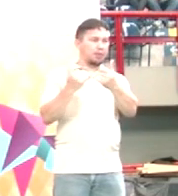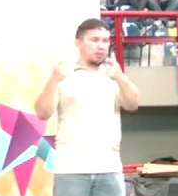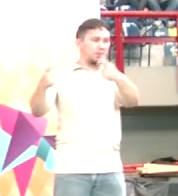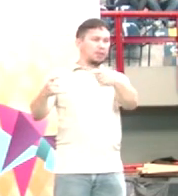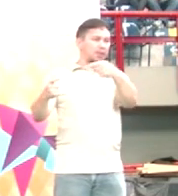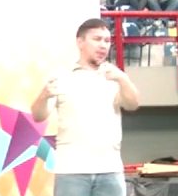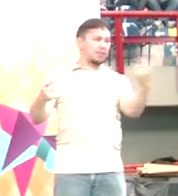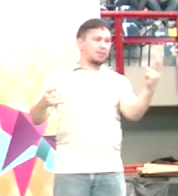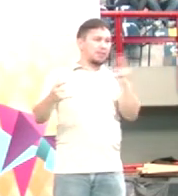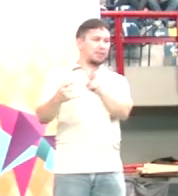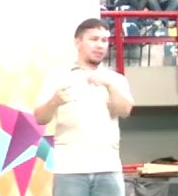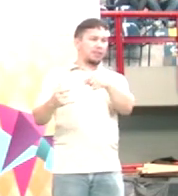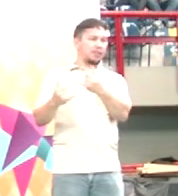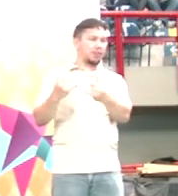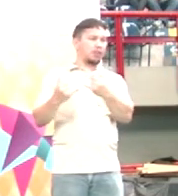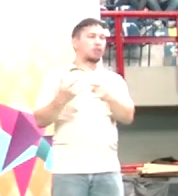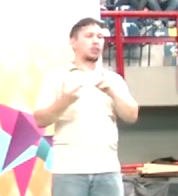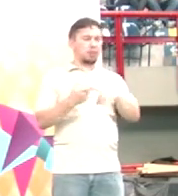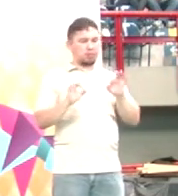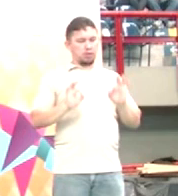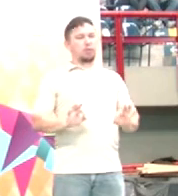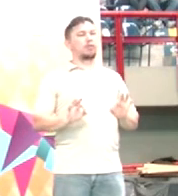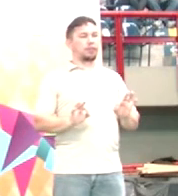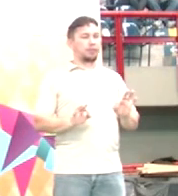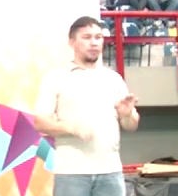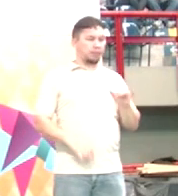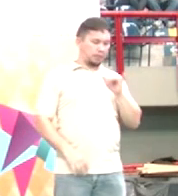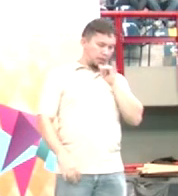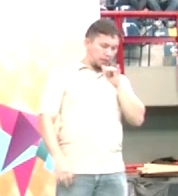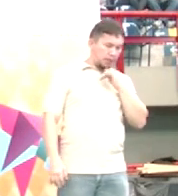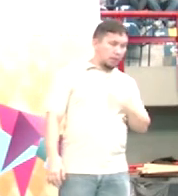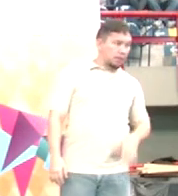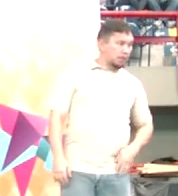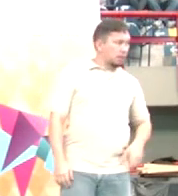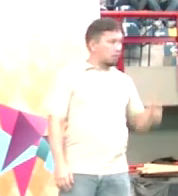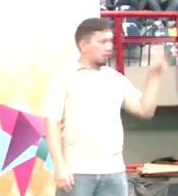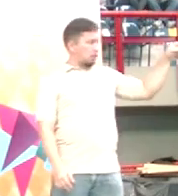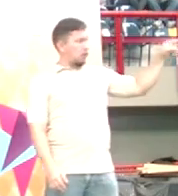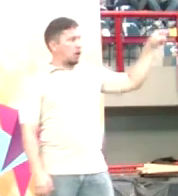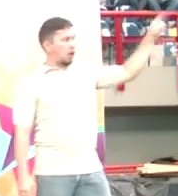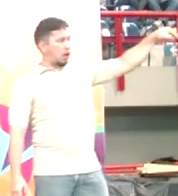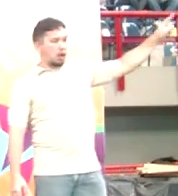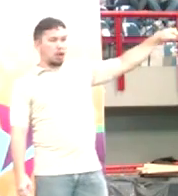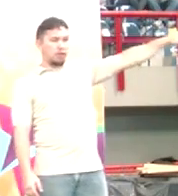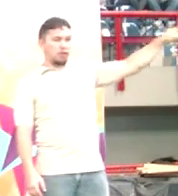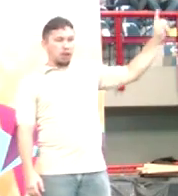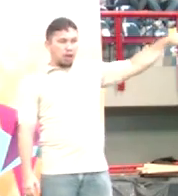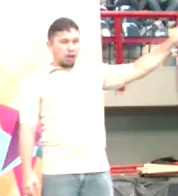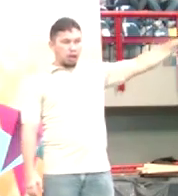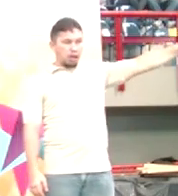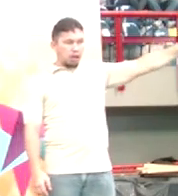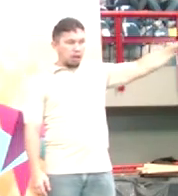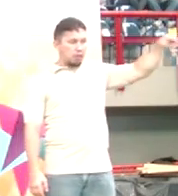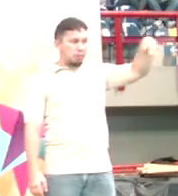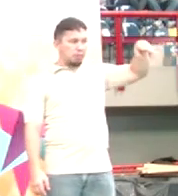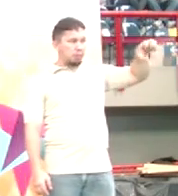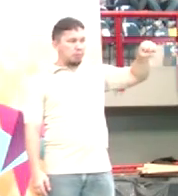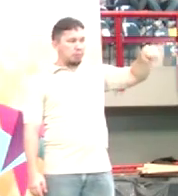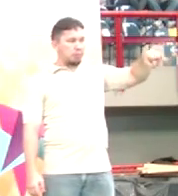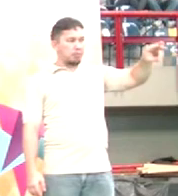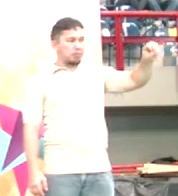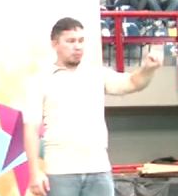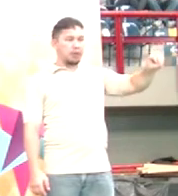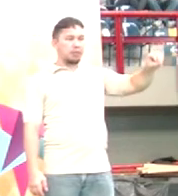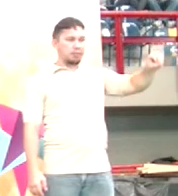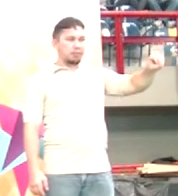semelhança, sentido de confirmação. Quando eu digo foi ele mesmo que fez isso, estou confirmando,